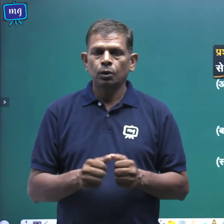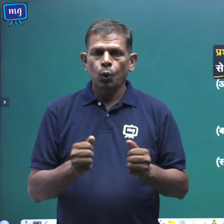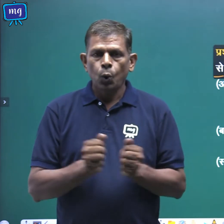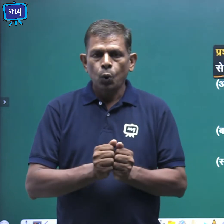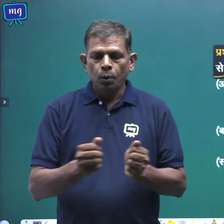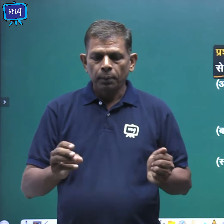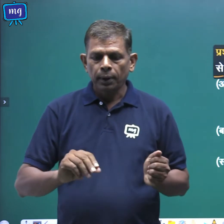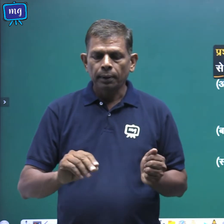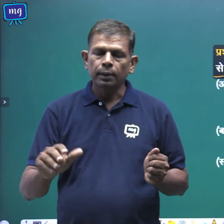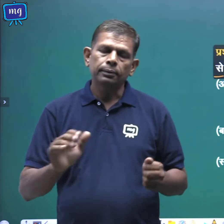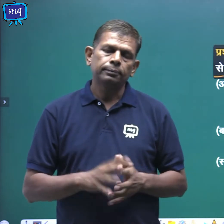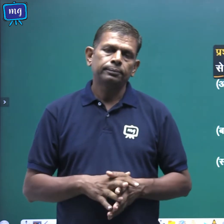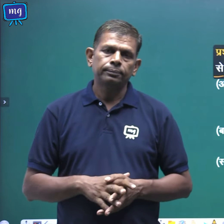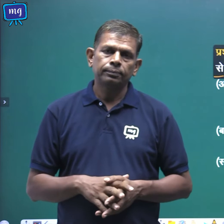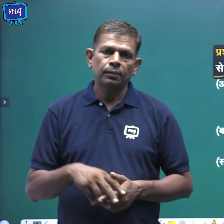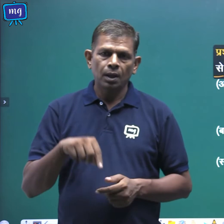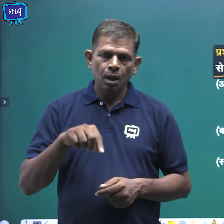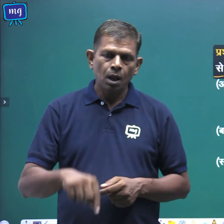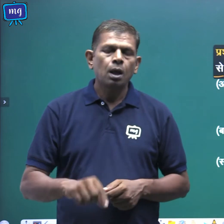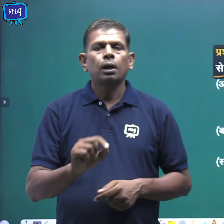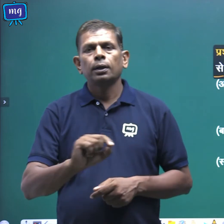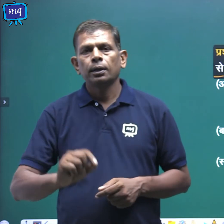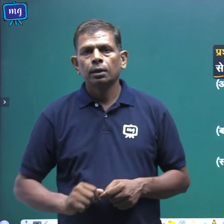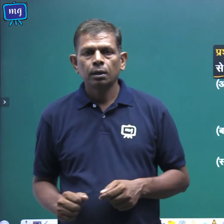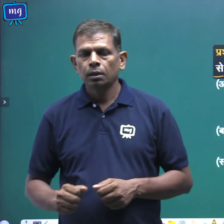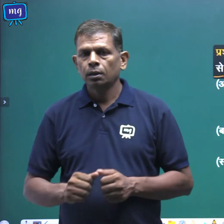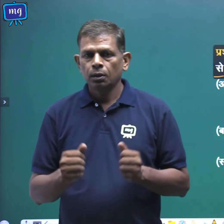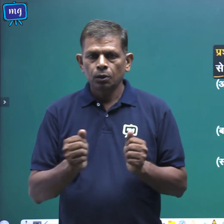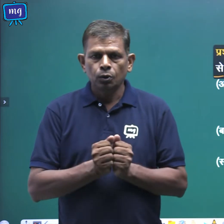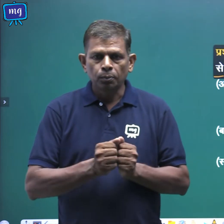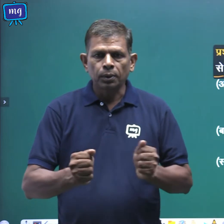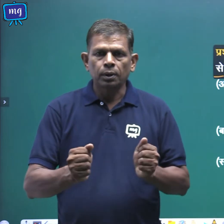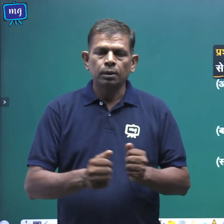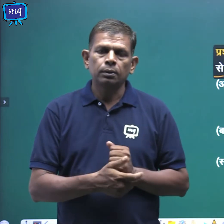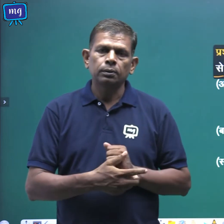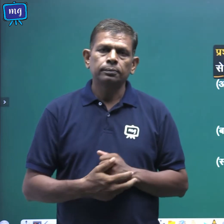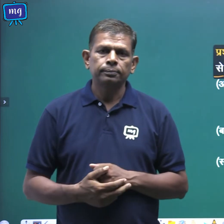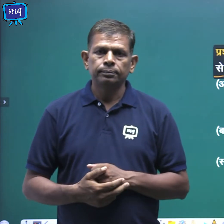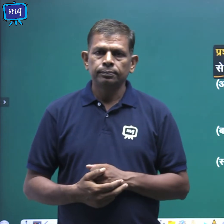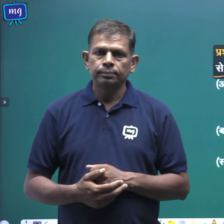चुंबकीय। हम यहाँ लिखेंगे चुंबकीय।